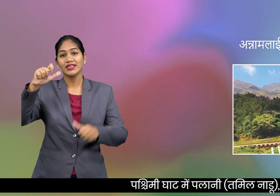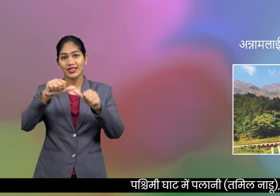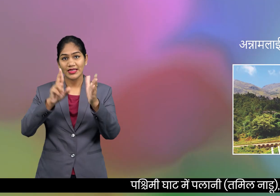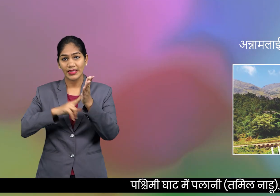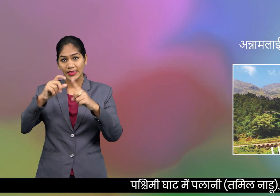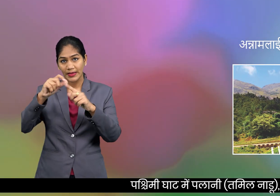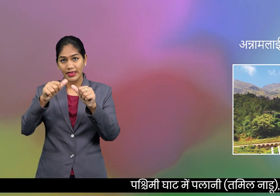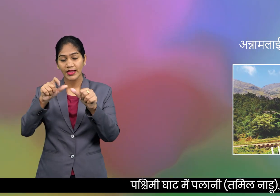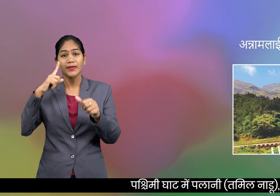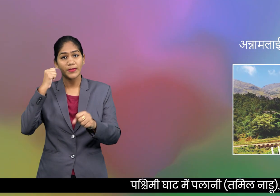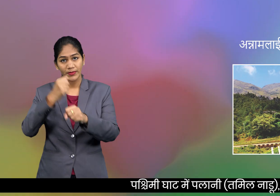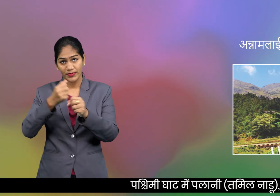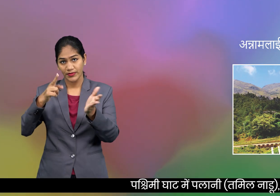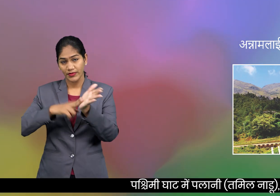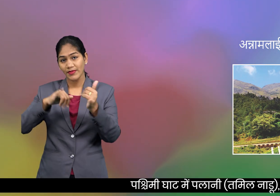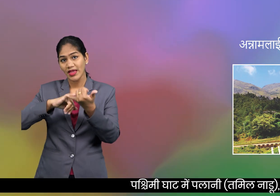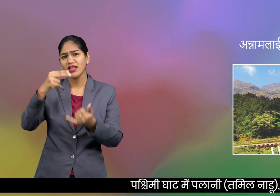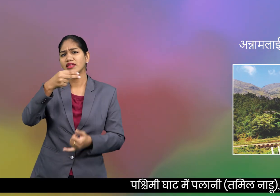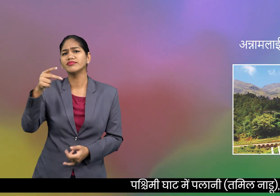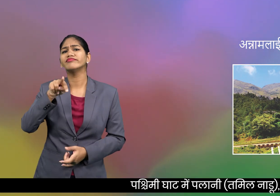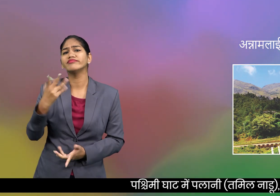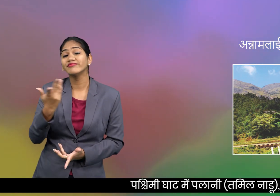पश्चिमी घाट में पलानी, तमिलनाडु,